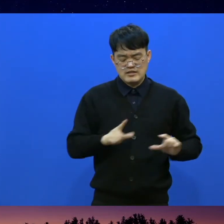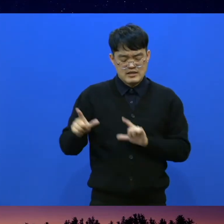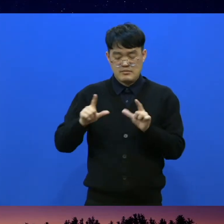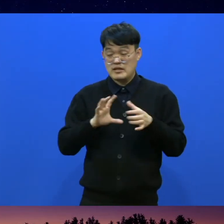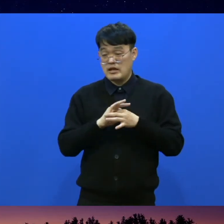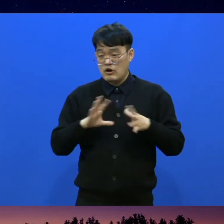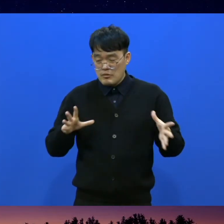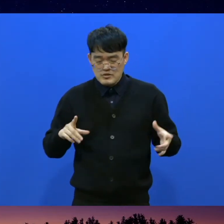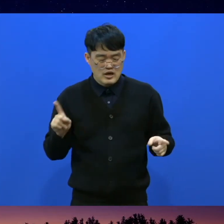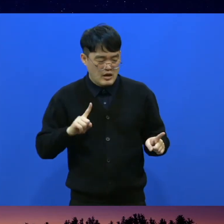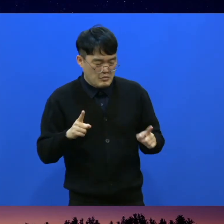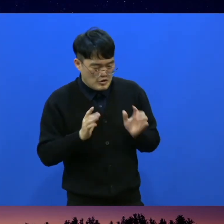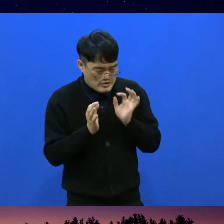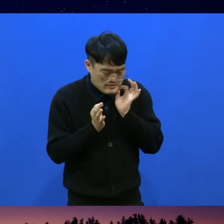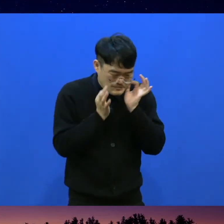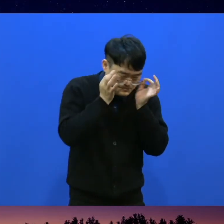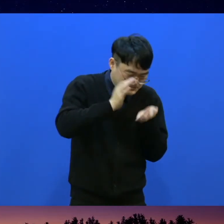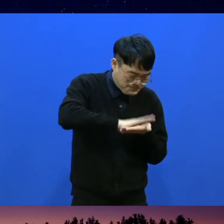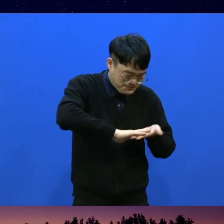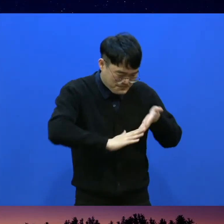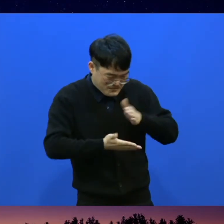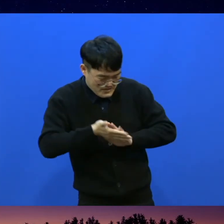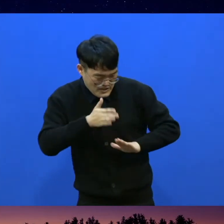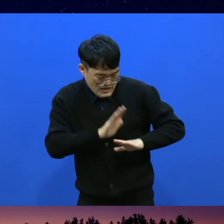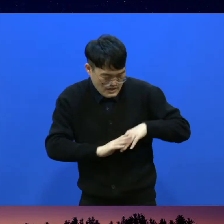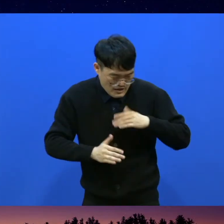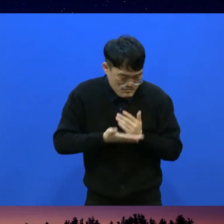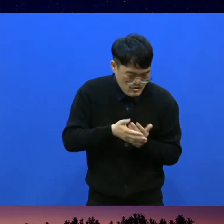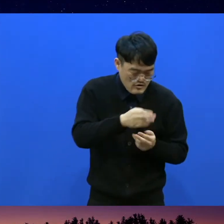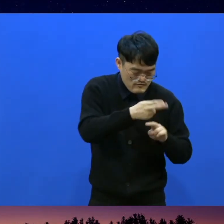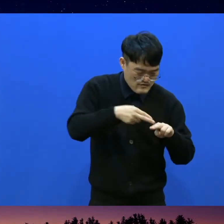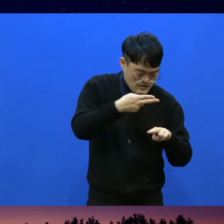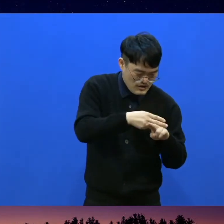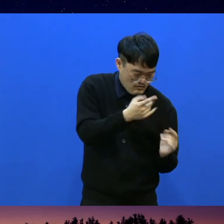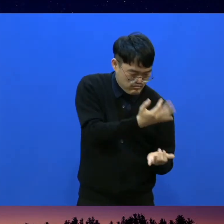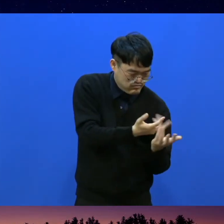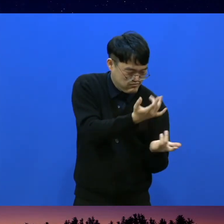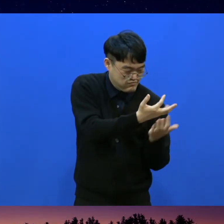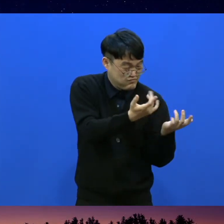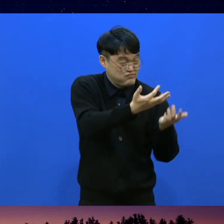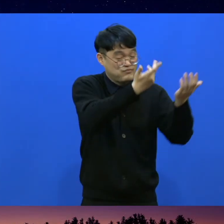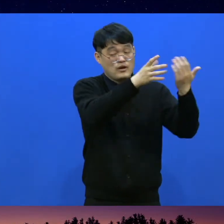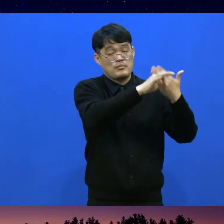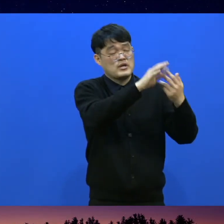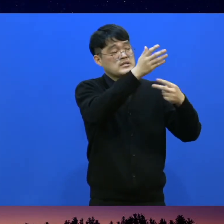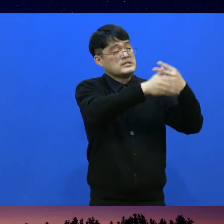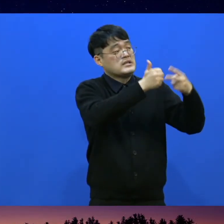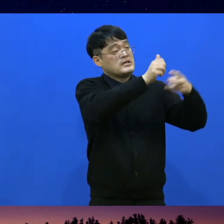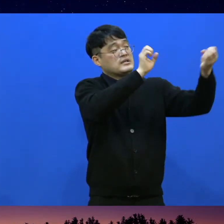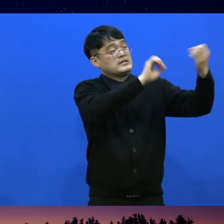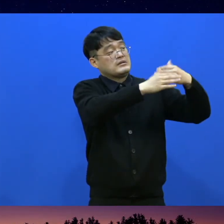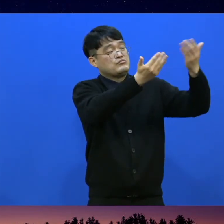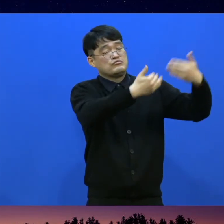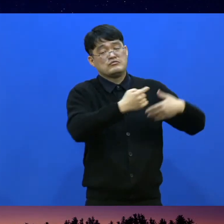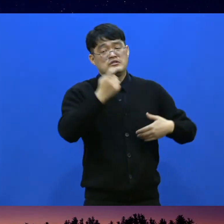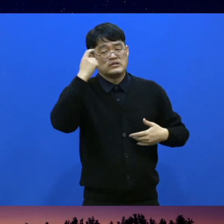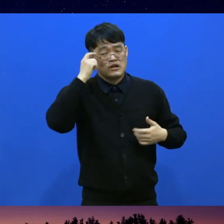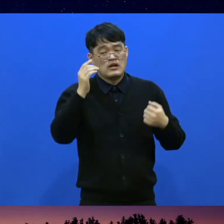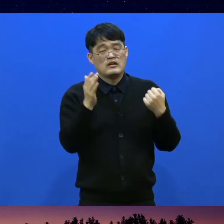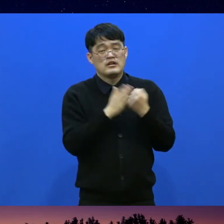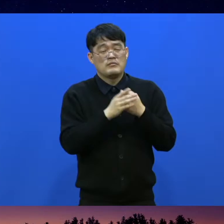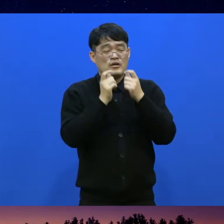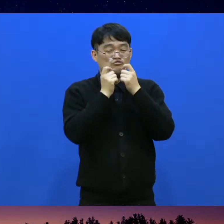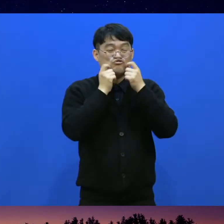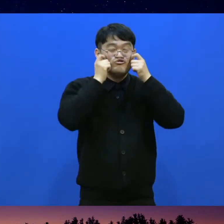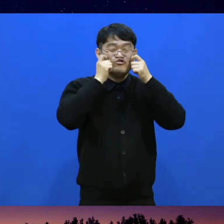멋있게 드리면 정성을 다하면 그 신이 받아줄 것처럼 오해하고 착각하는 겁니다. 그래서 웃는 돼지를 찾아서 고사 지내는데